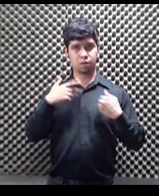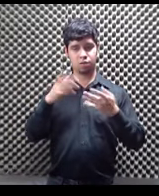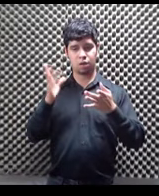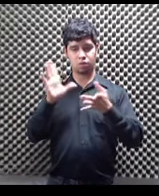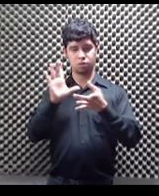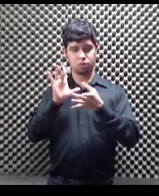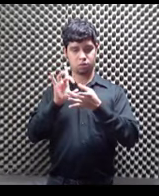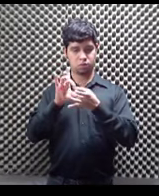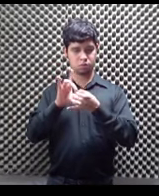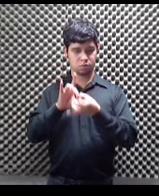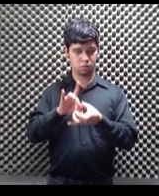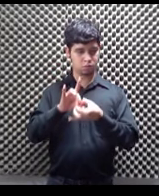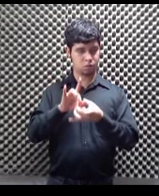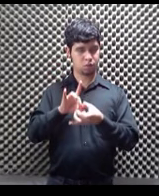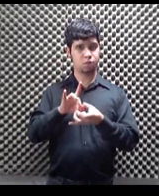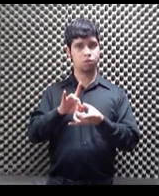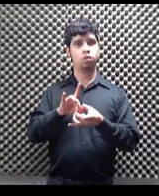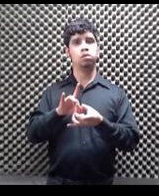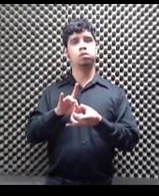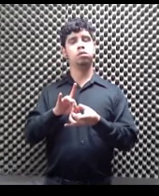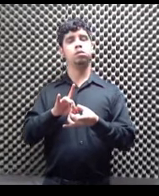que fuera acorde. Y fue